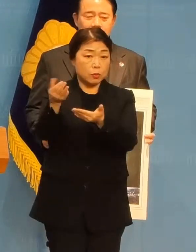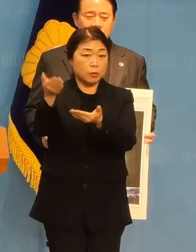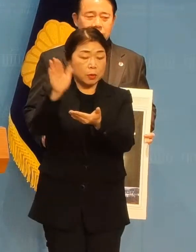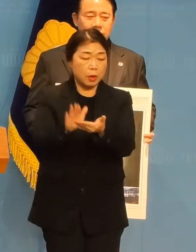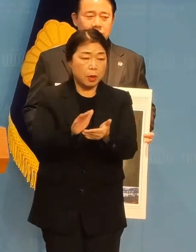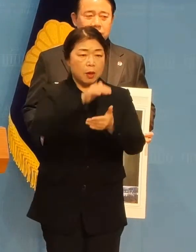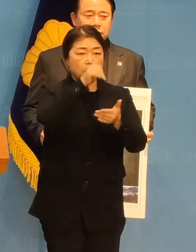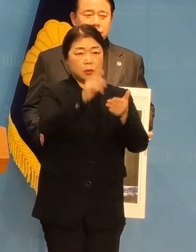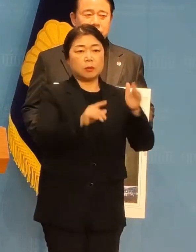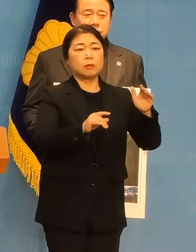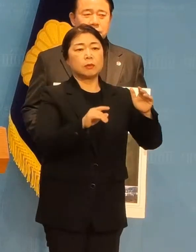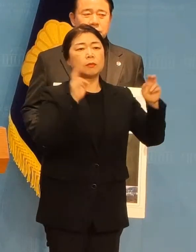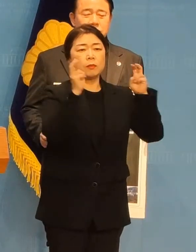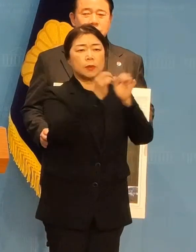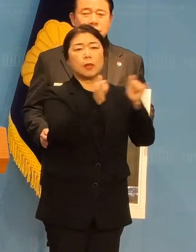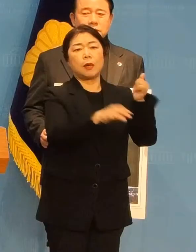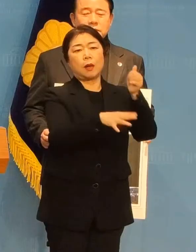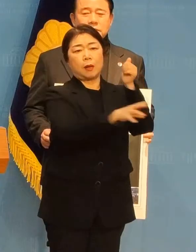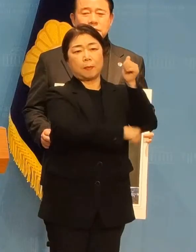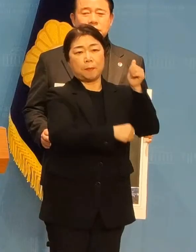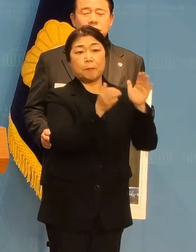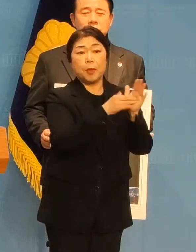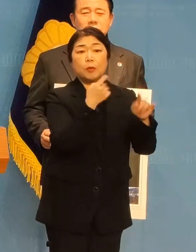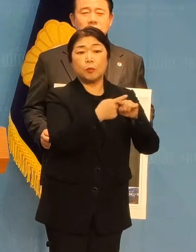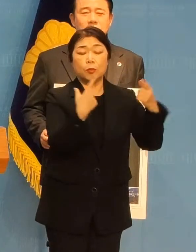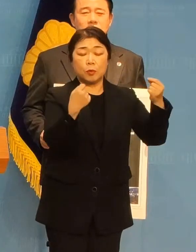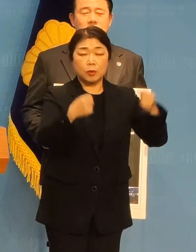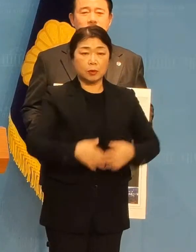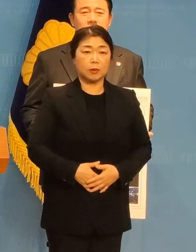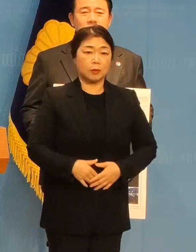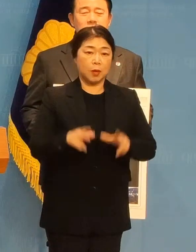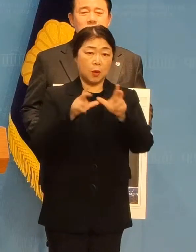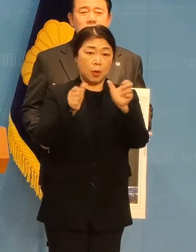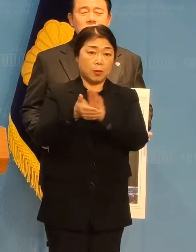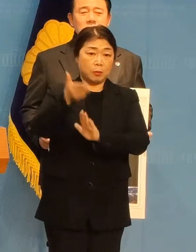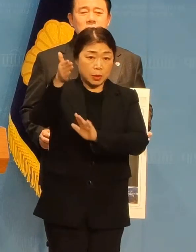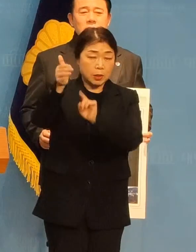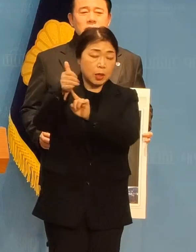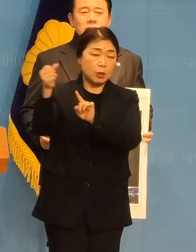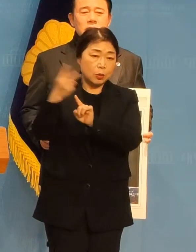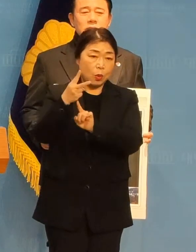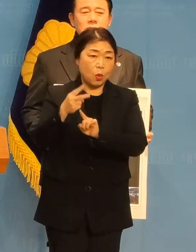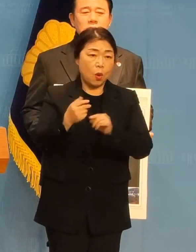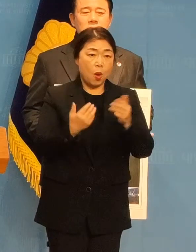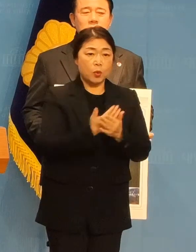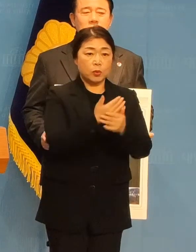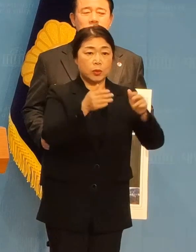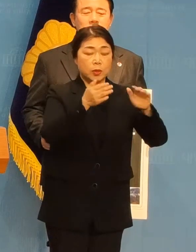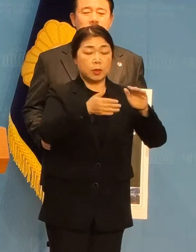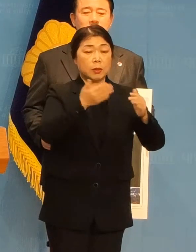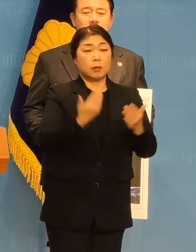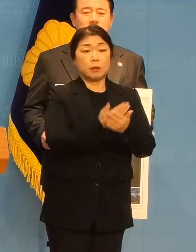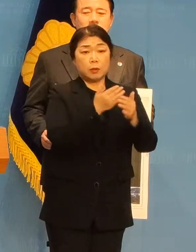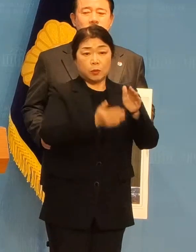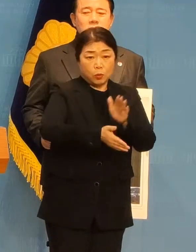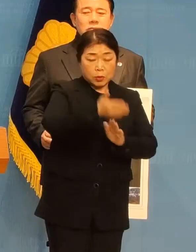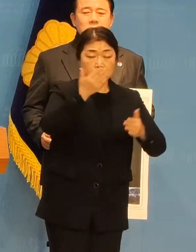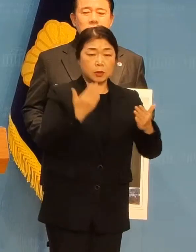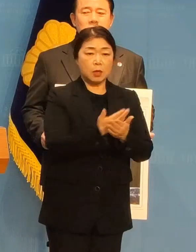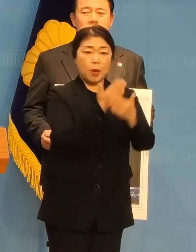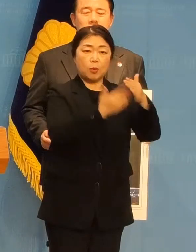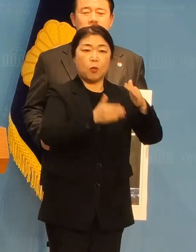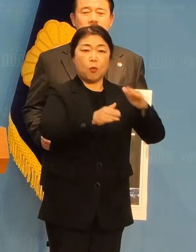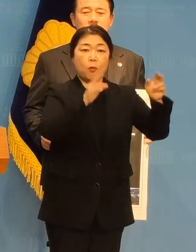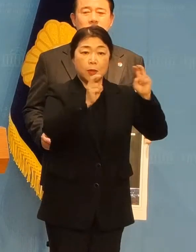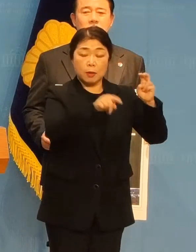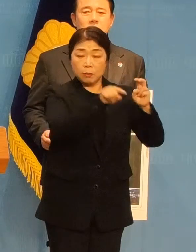배임 사건입니다. 성남시와 도시개발공사는 그동안 대장동 개발 비리 범죄 수익 환수를 위해